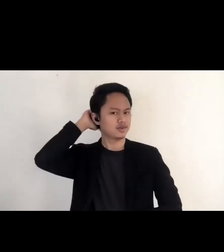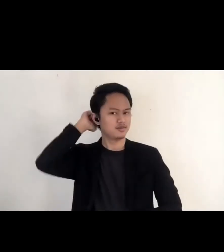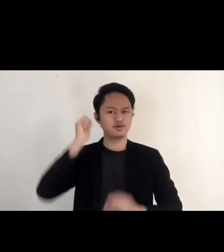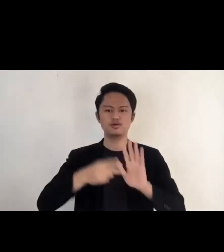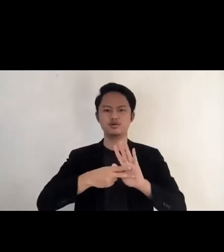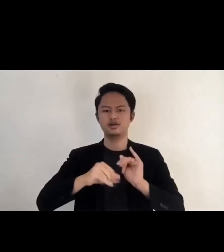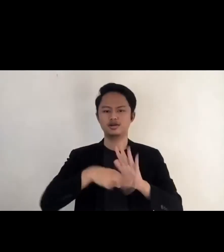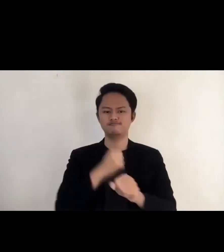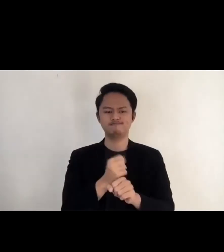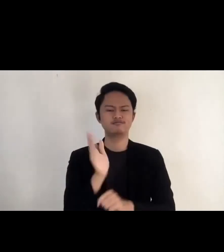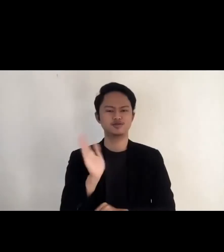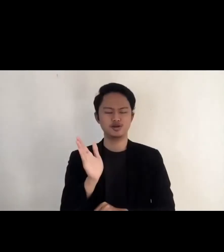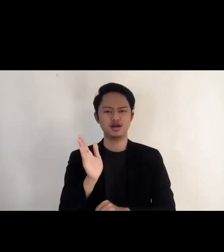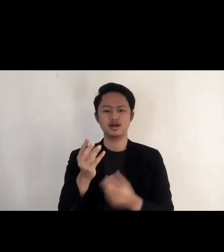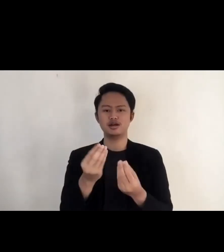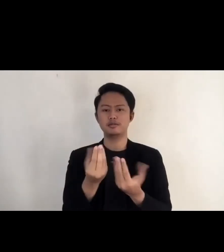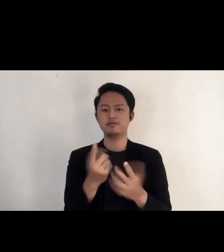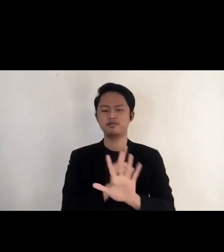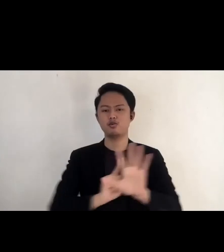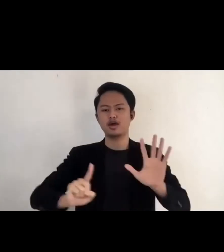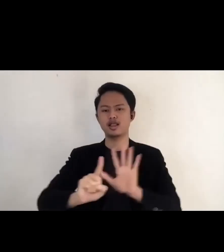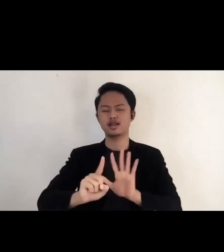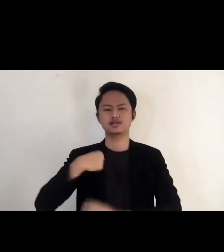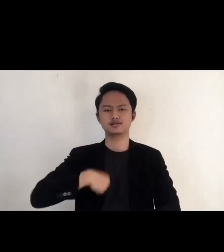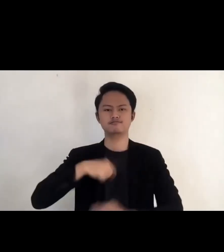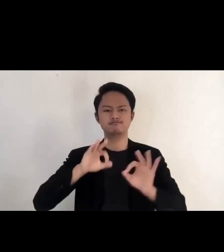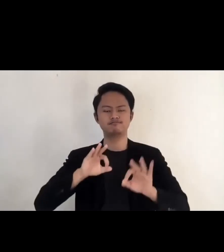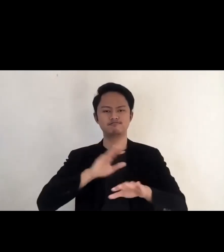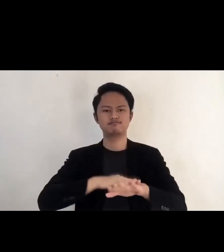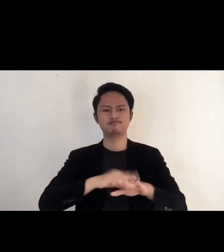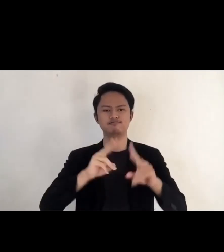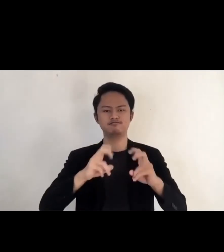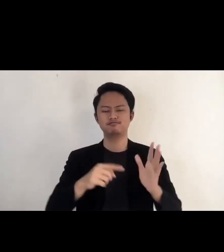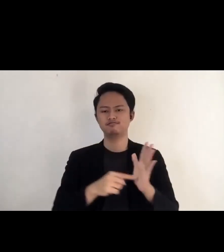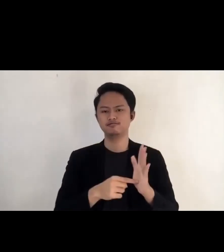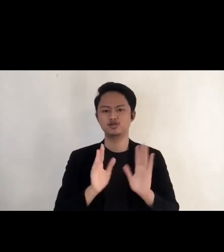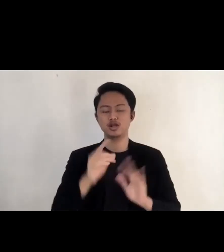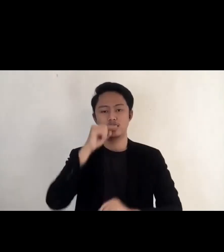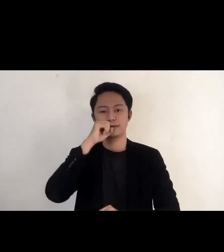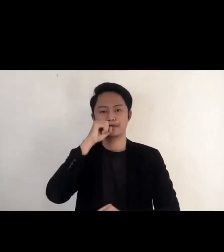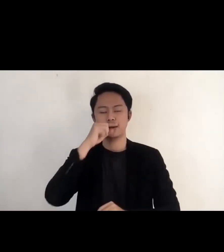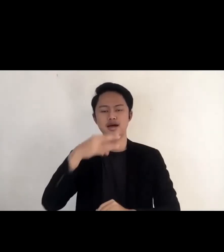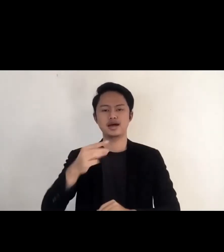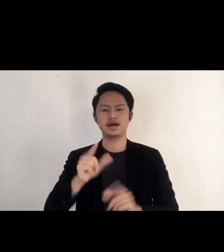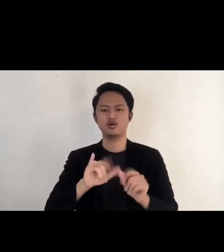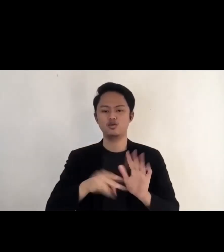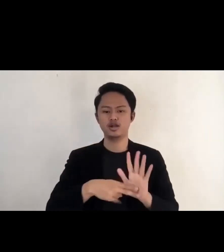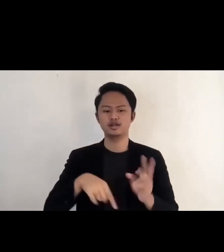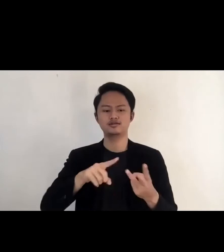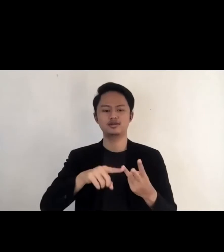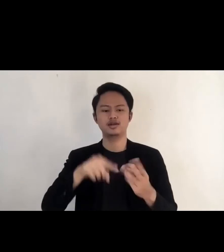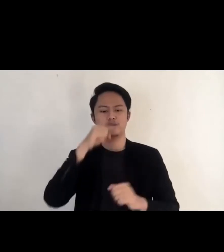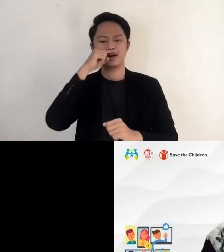sudah, kemudian yang mewakili Kemendikbudristek selaku Direktur Sekolah Dasar, Pak Erwin, Ibu Samsiar, dan juga Pak Yehuda.